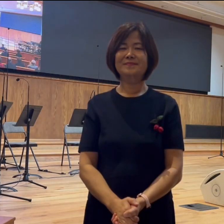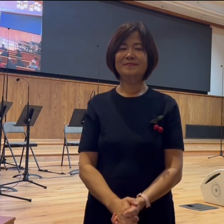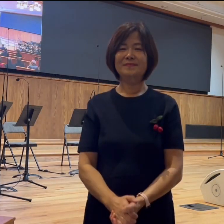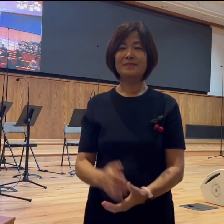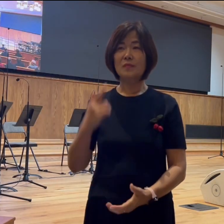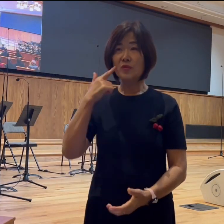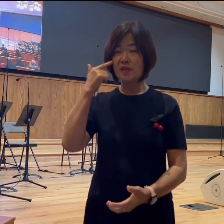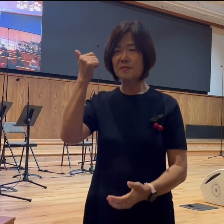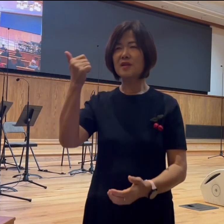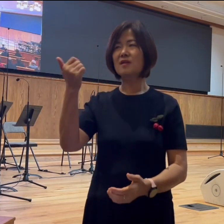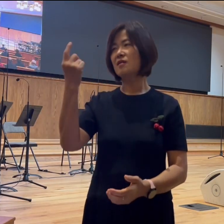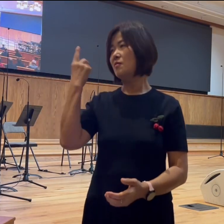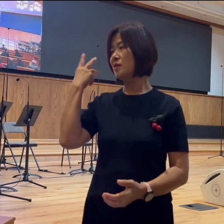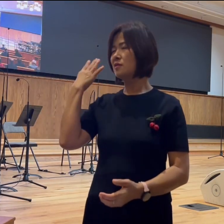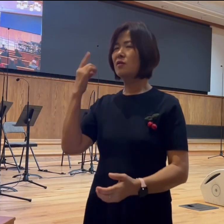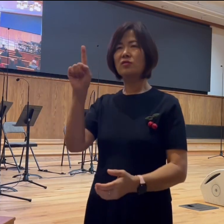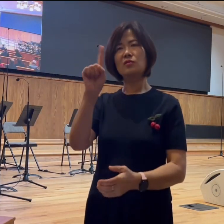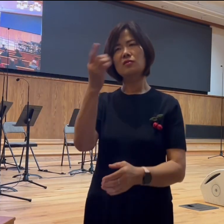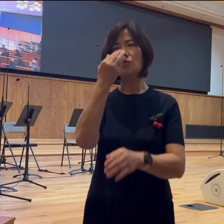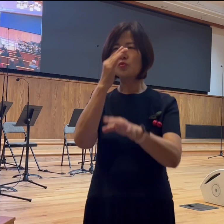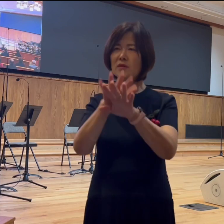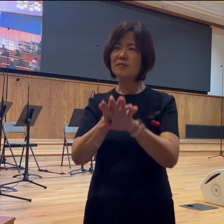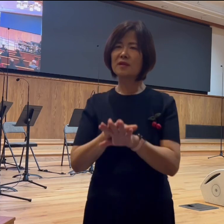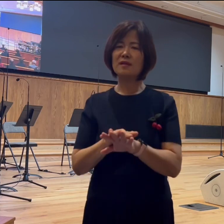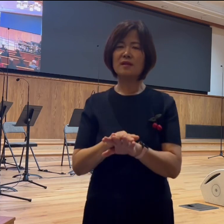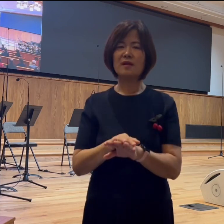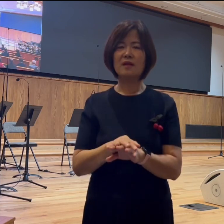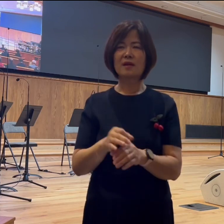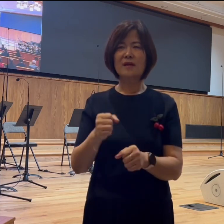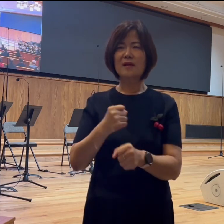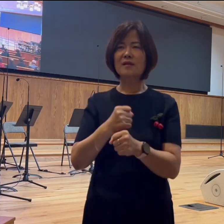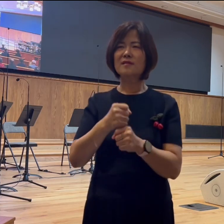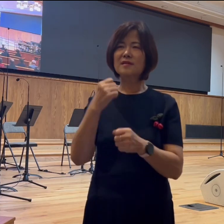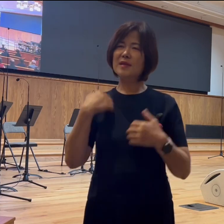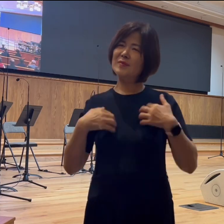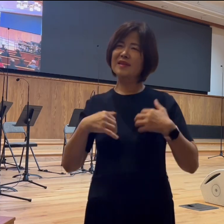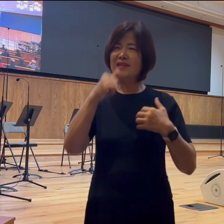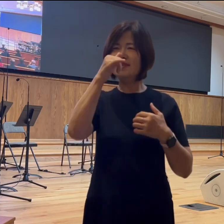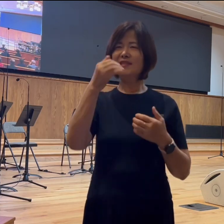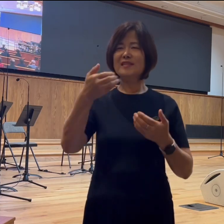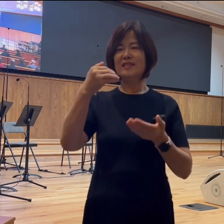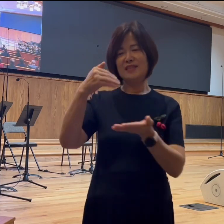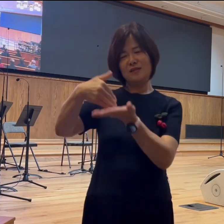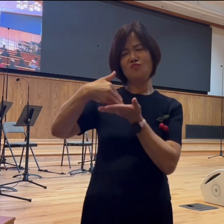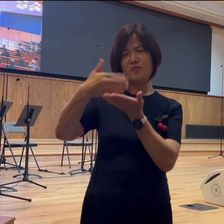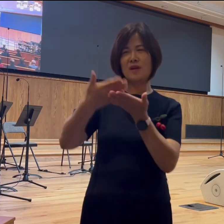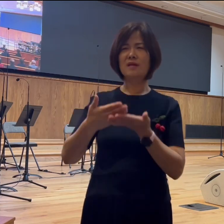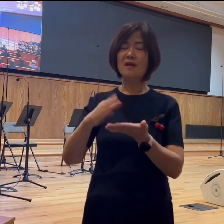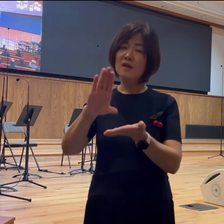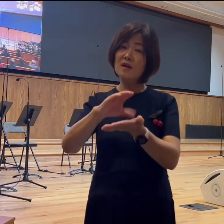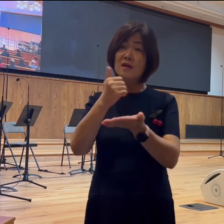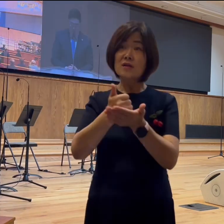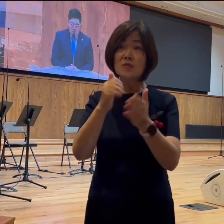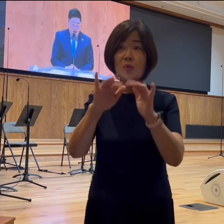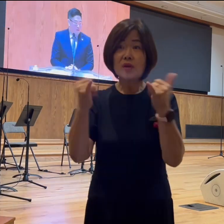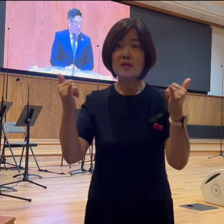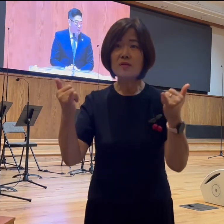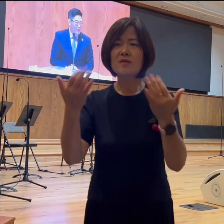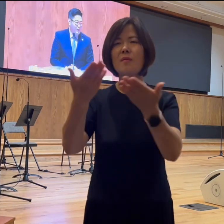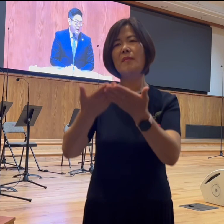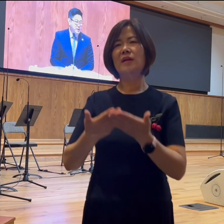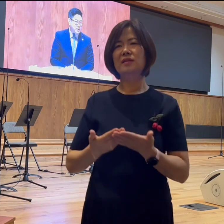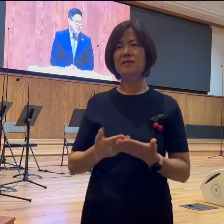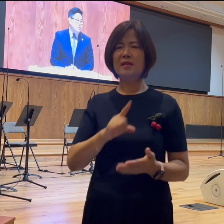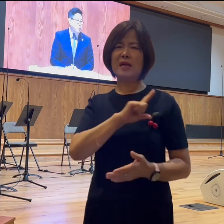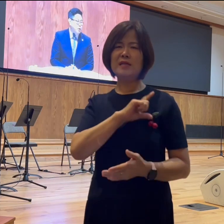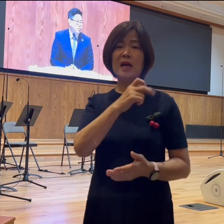제가 얼마 전에 어떤 성도님께 흥미로운 질문을 하나 받았습니다. 그리스도인으로서 받은